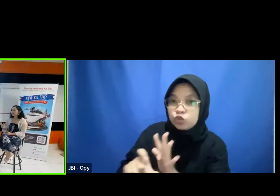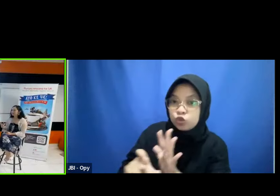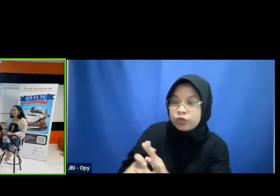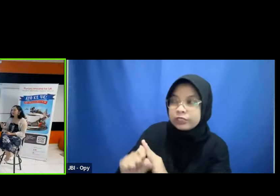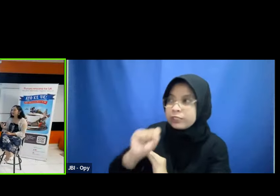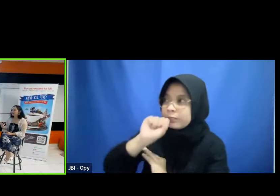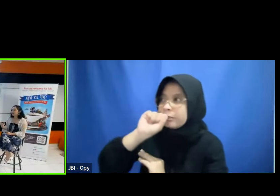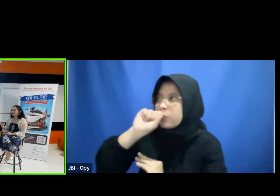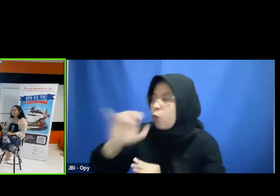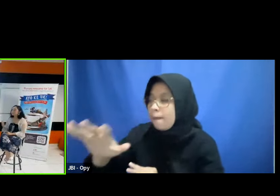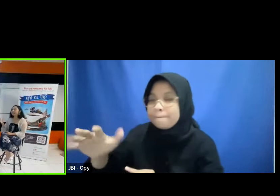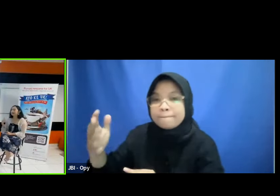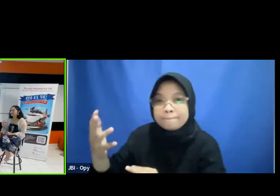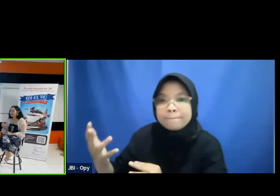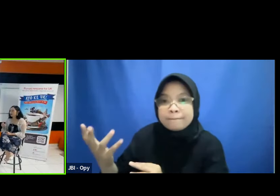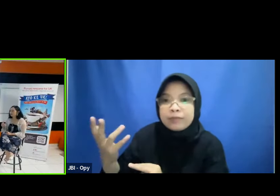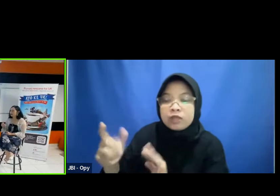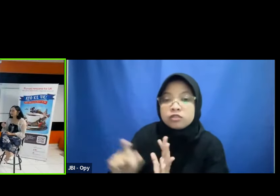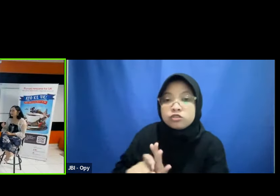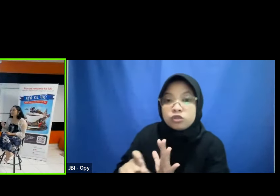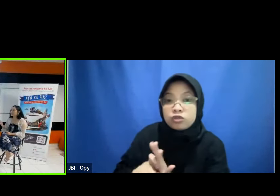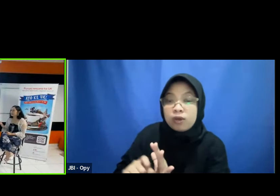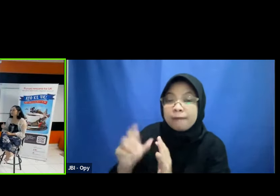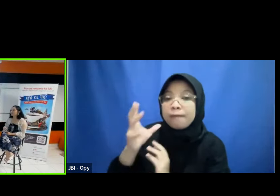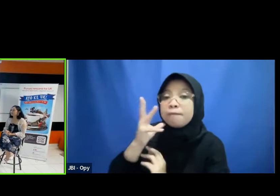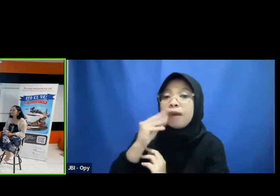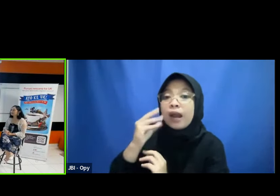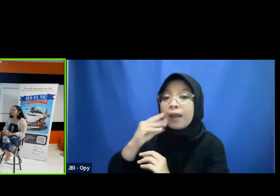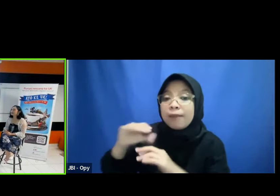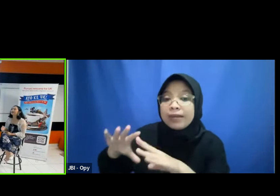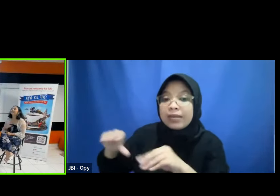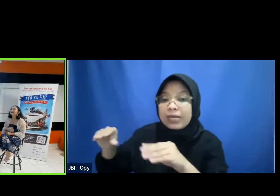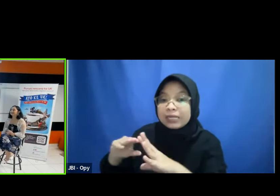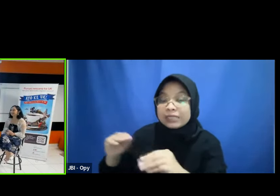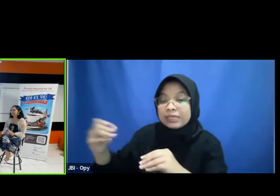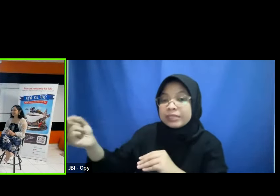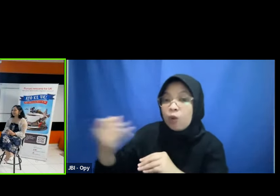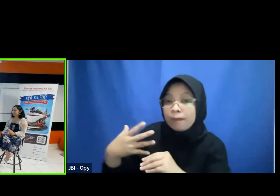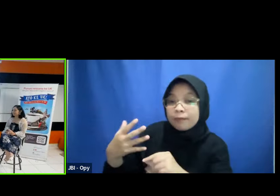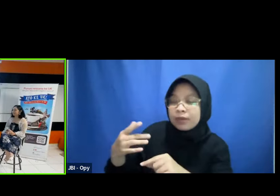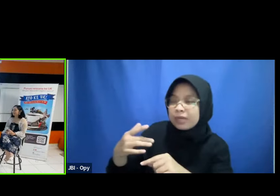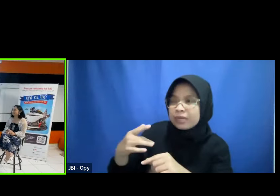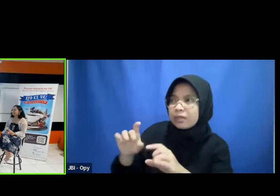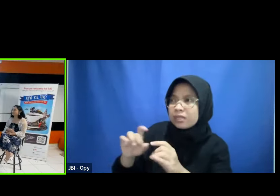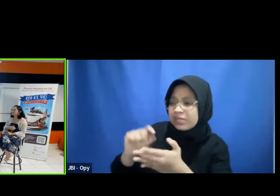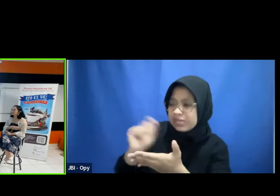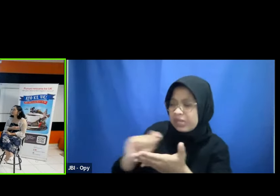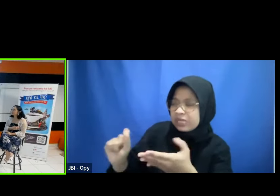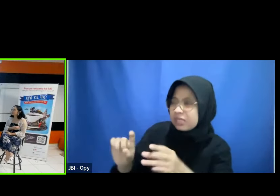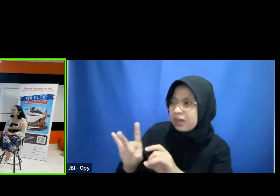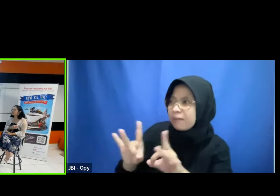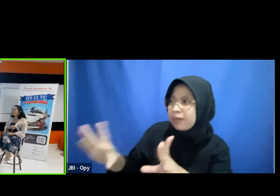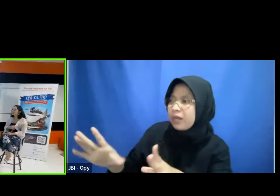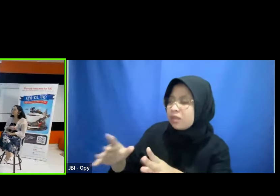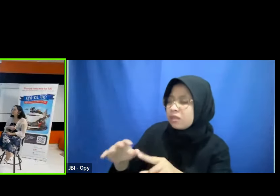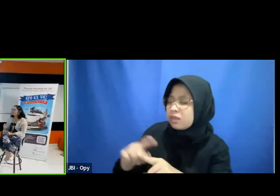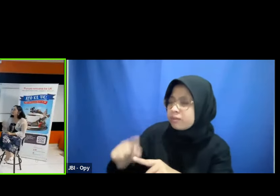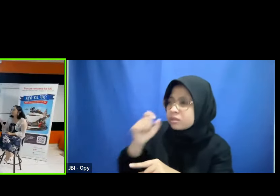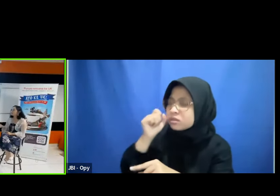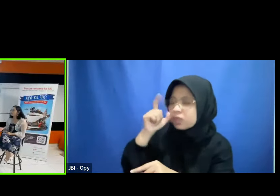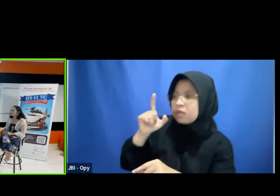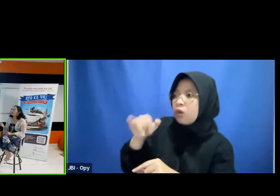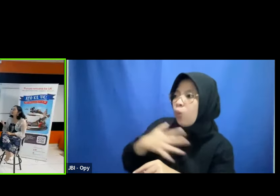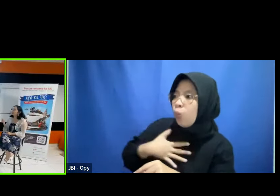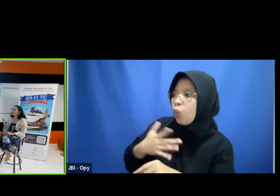jawab ternyata misalkan nih k jawab pengalaman kerja gitu ya tapi ternyata ada yang beda detailnya dari esai kita gitu Tapi kita baru nyadar pada